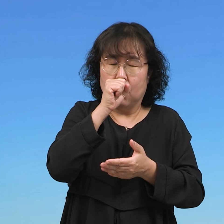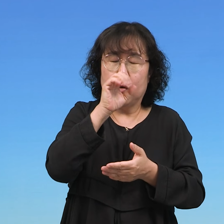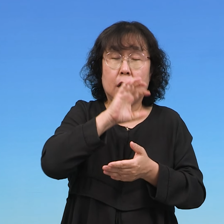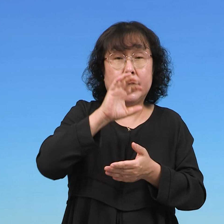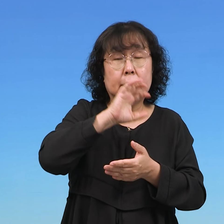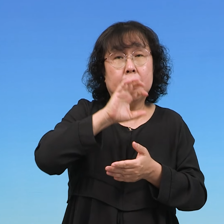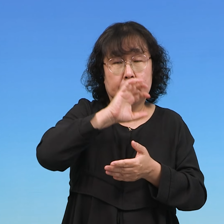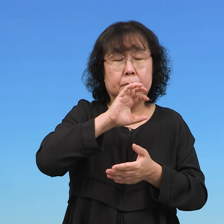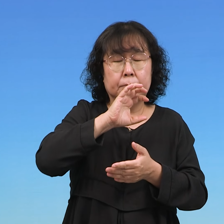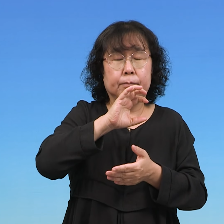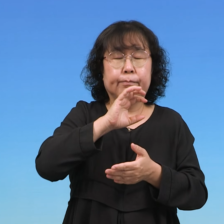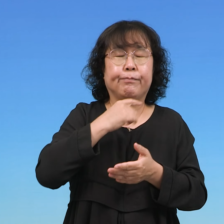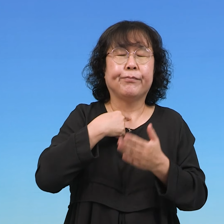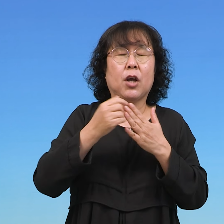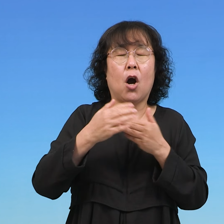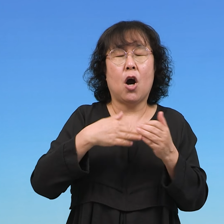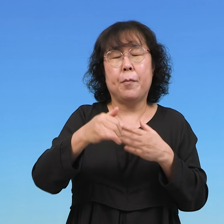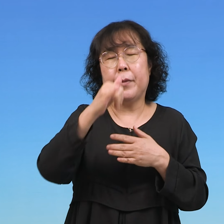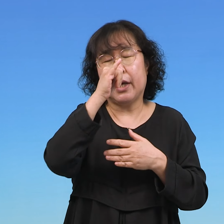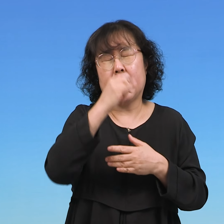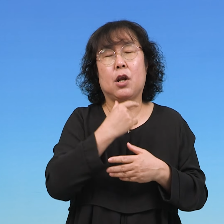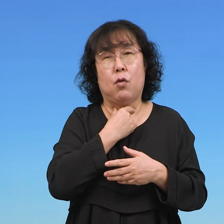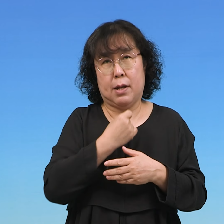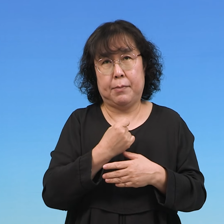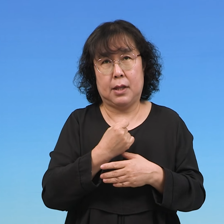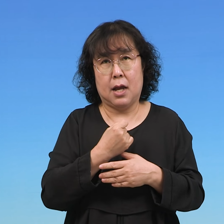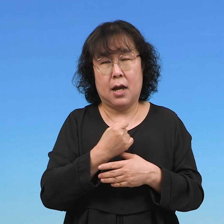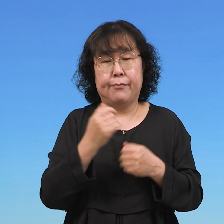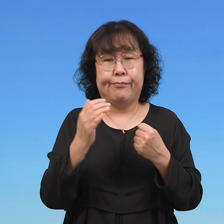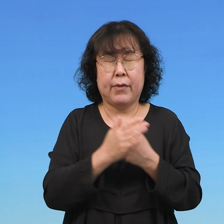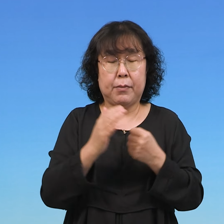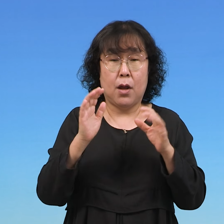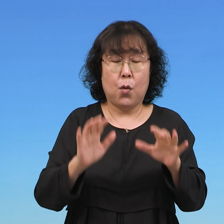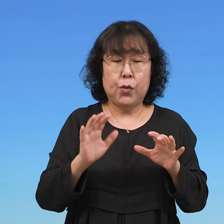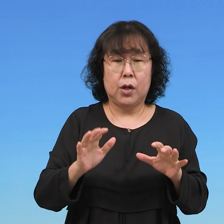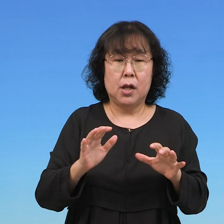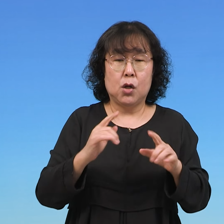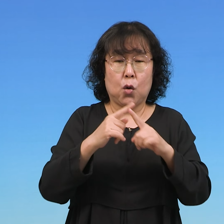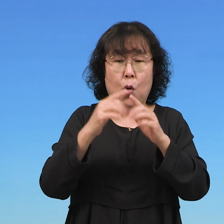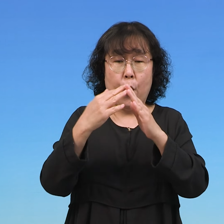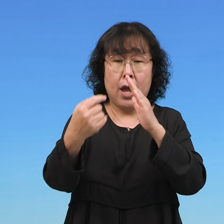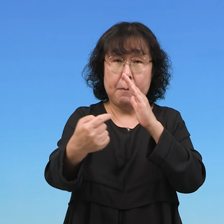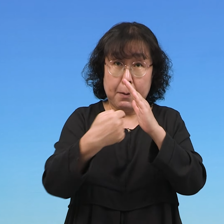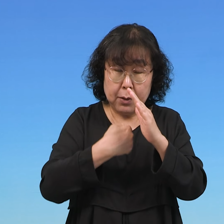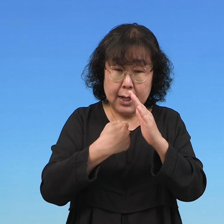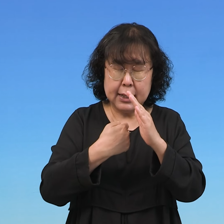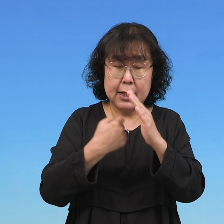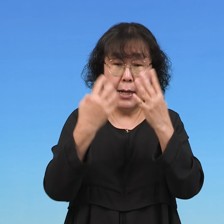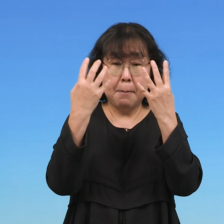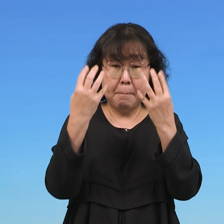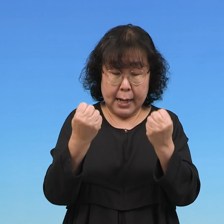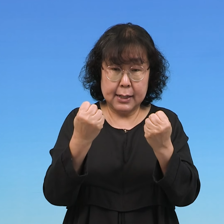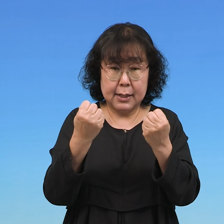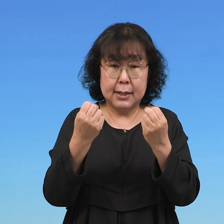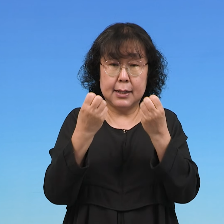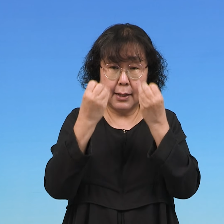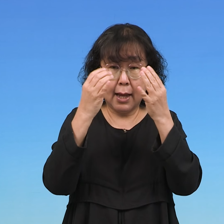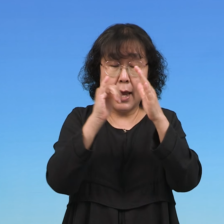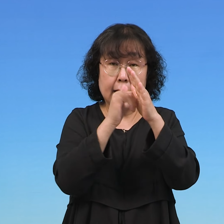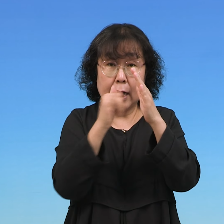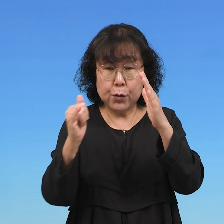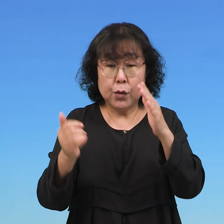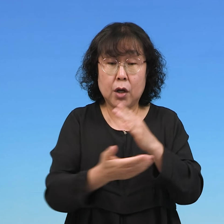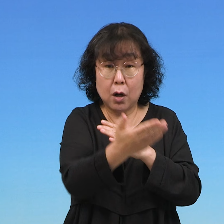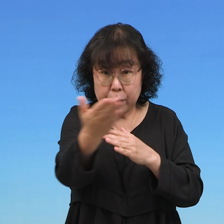됐으면 좋겠습니다. 그래서 오늘 방문하신 많은 우리 손님들, 또